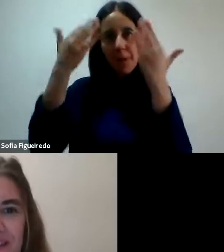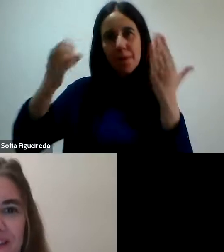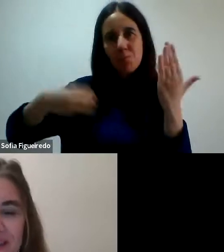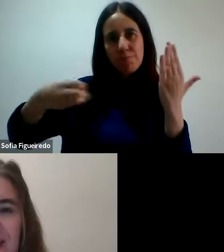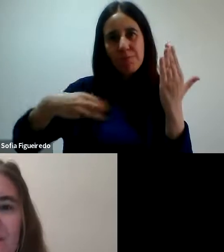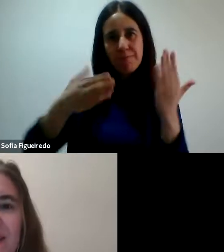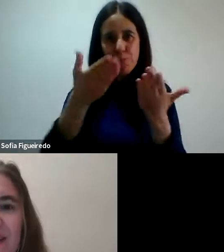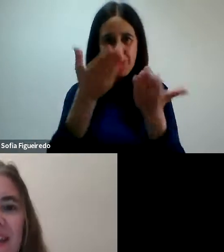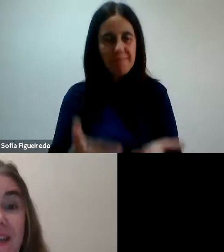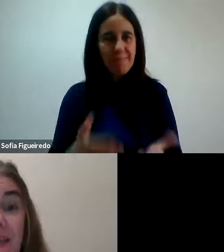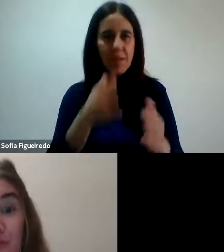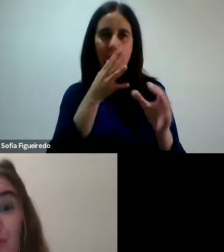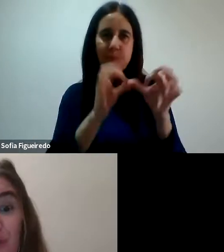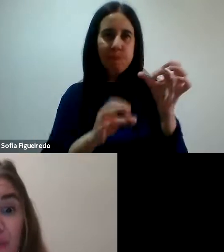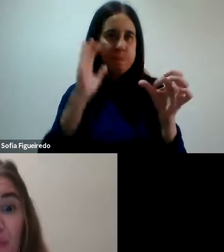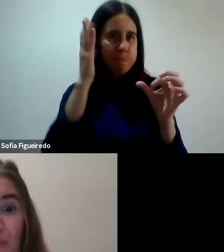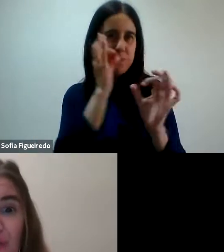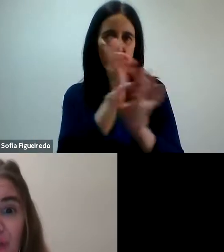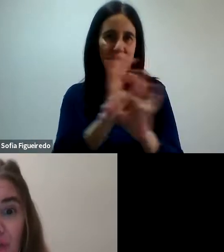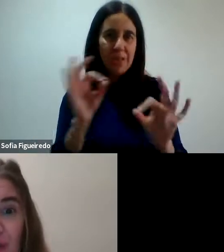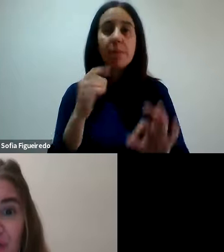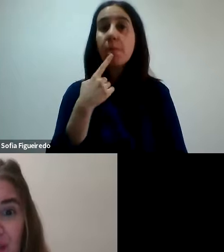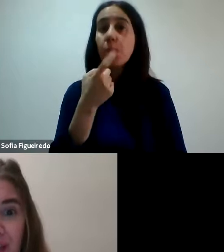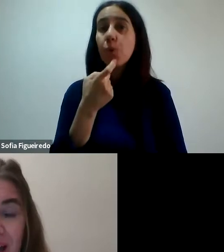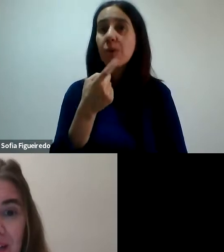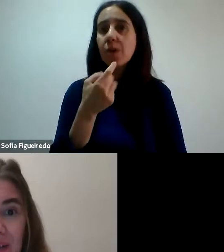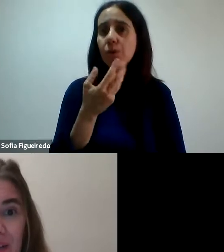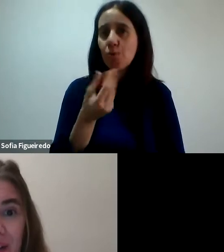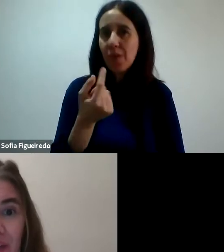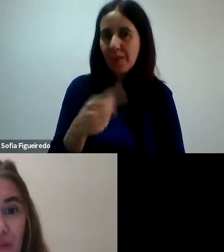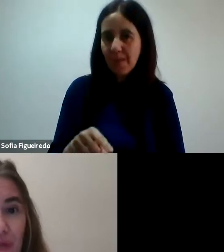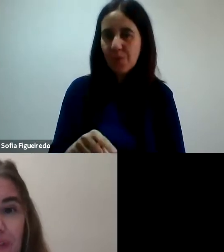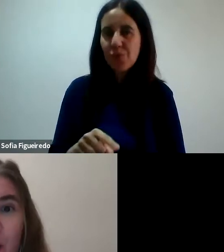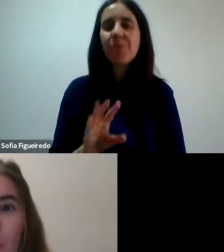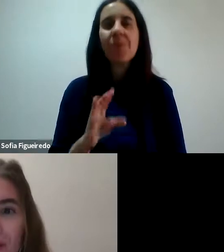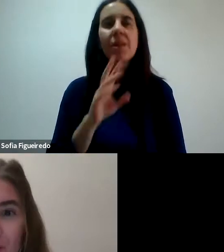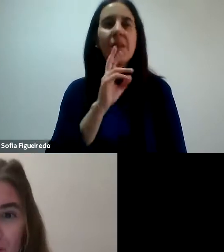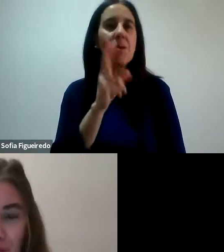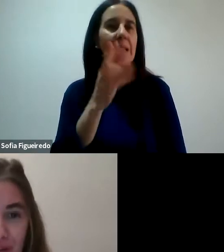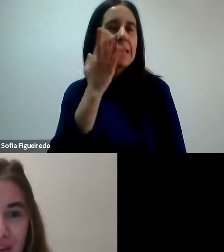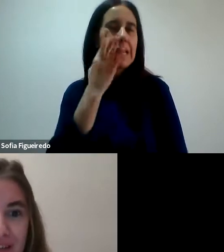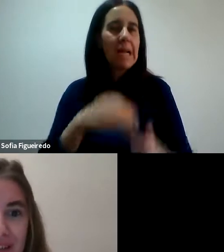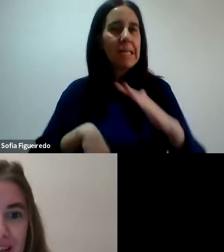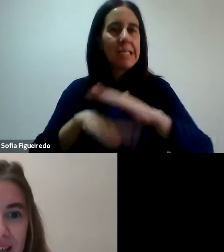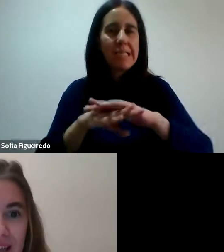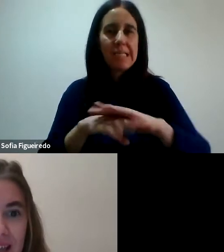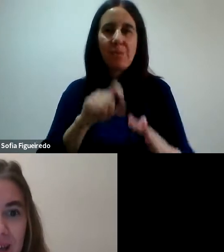excelente apresentação e temos muitas perguntas. Vamos tentar responder ao máximo